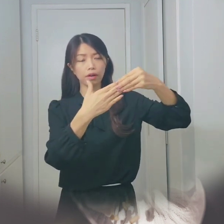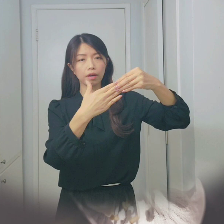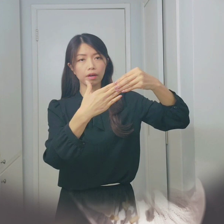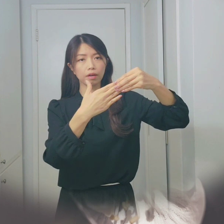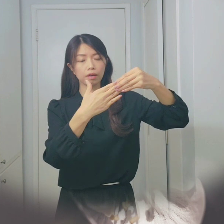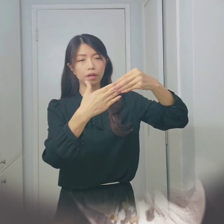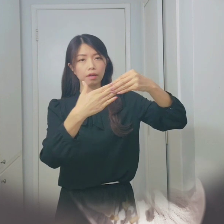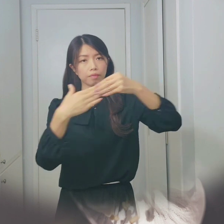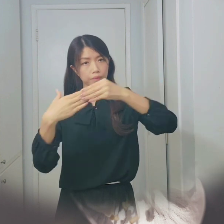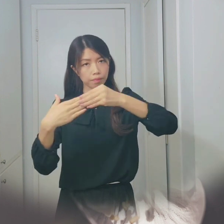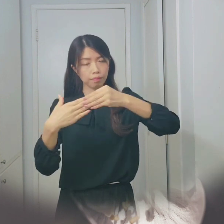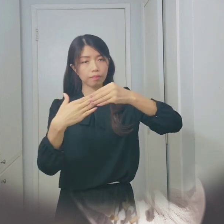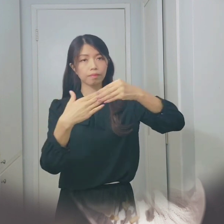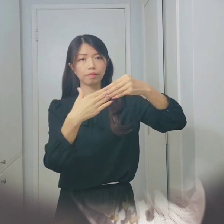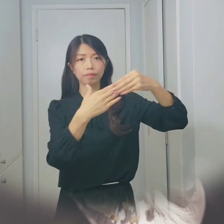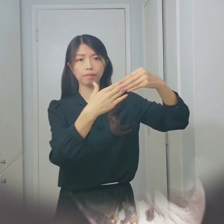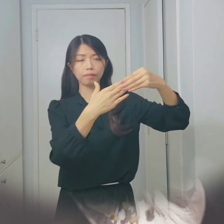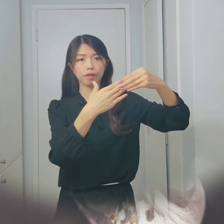거예요.